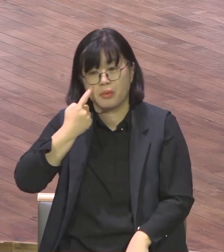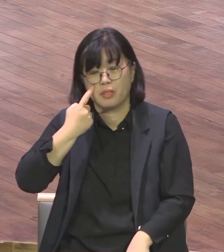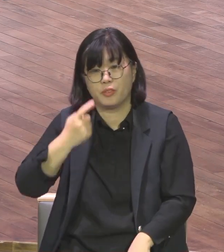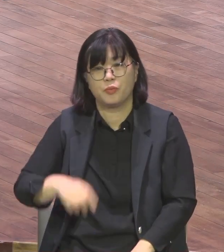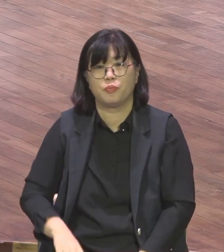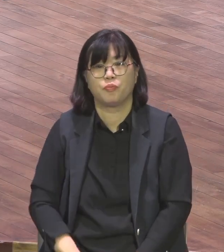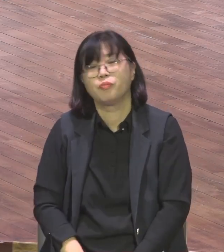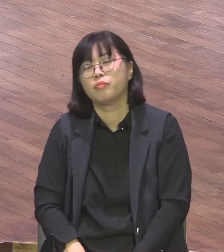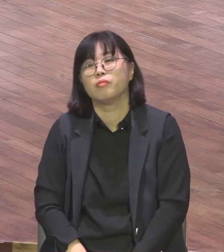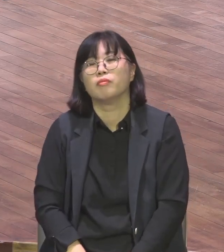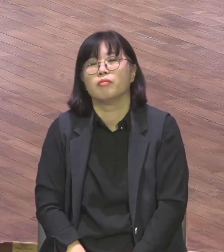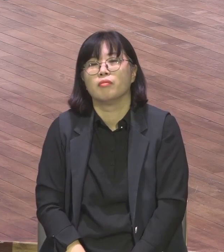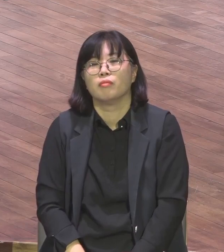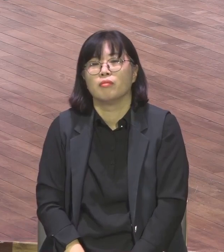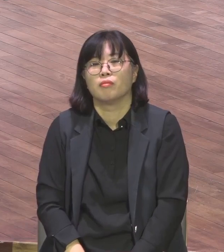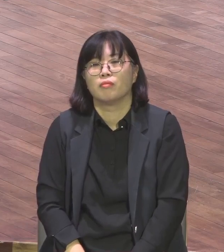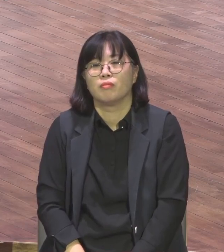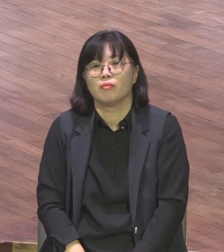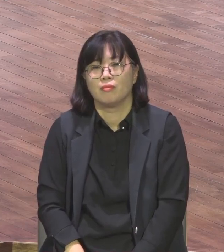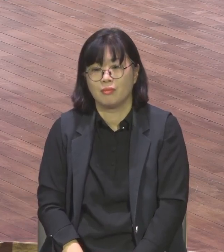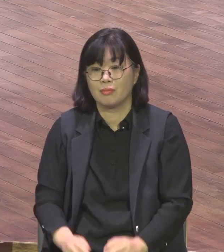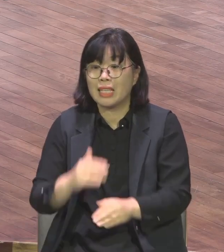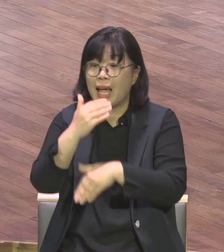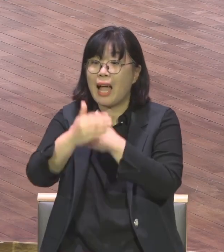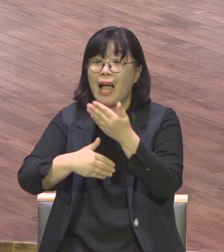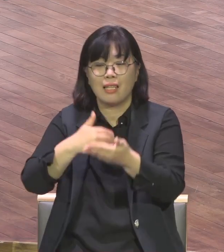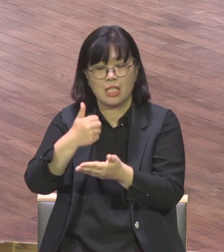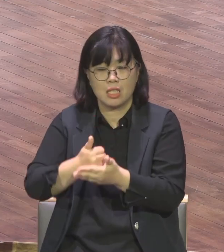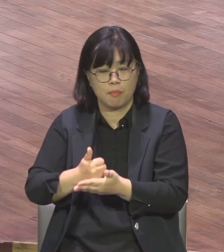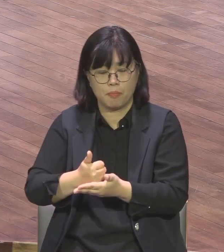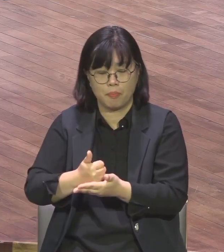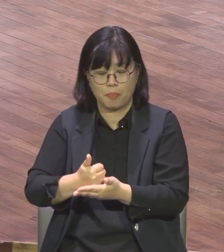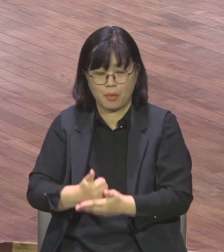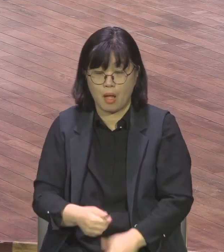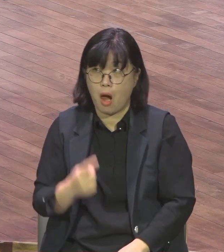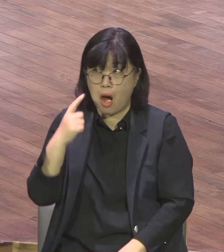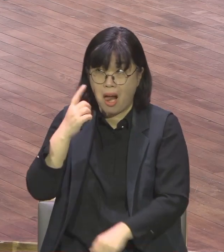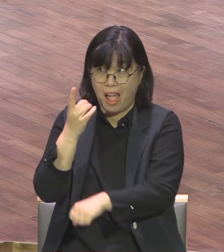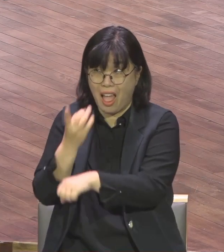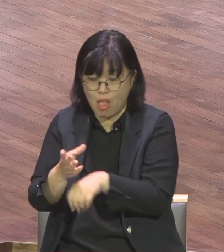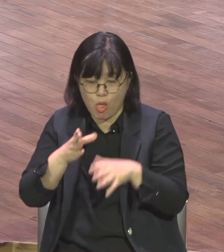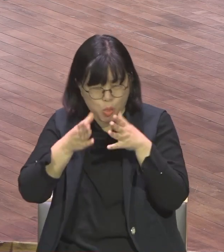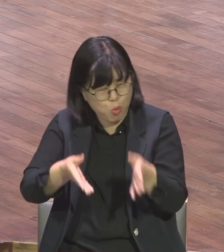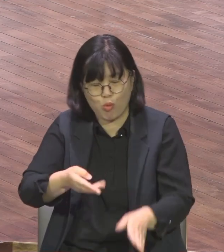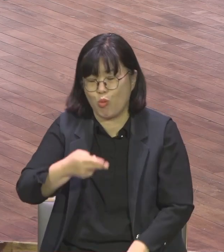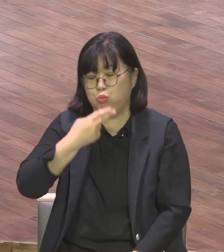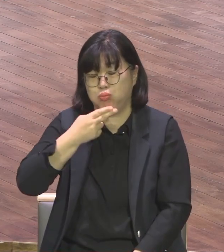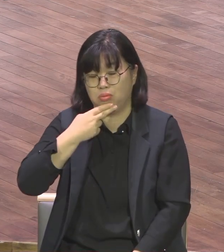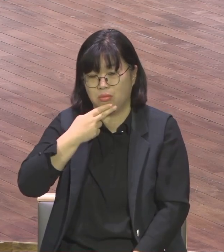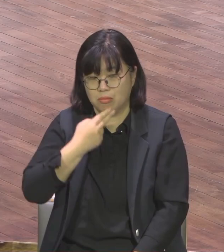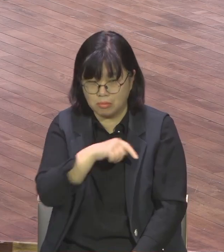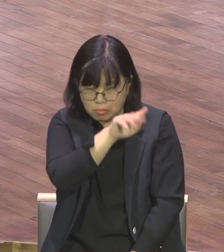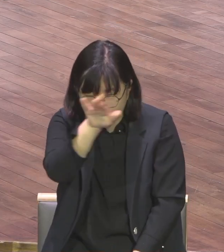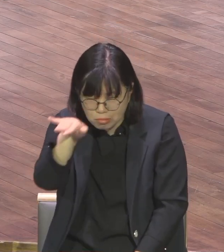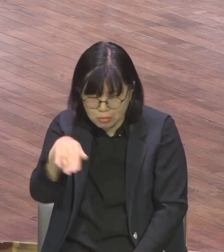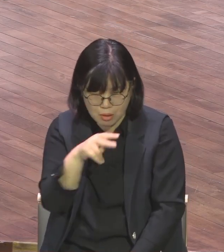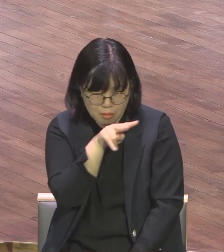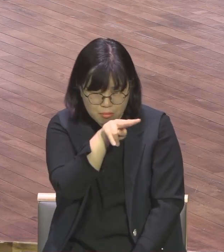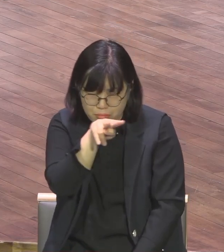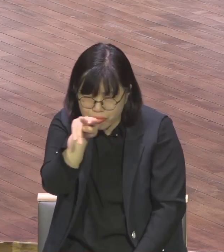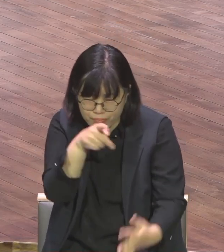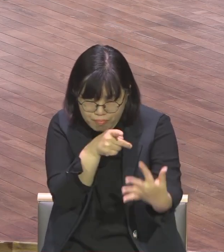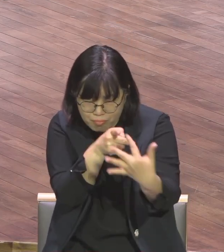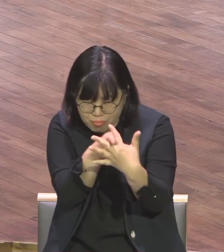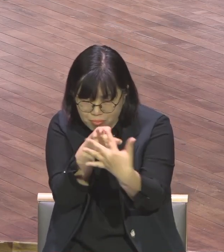없습니다. 하나님은 중심이 보세요. 그 여러분요, 하나님 앞에 작정을, 저는 강 큰 사람들 보거든요. 개척하고 지금까지